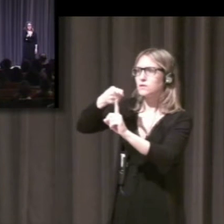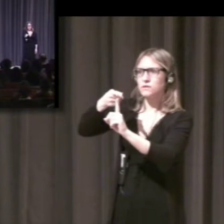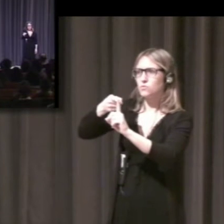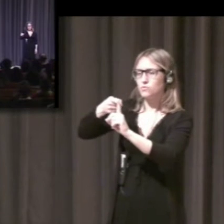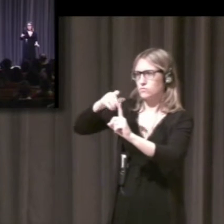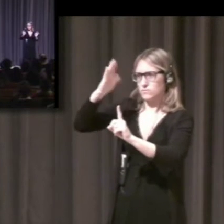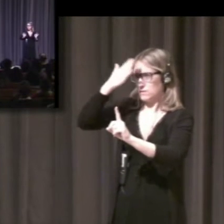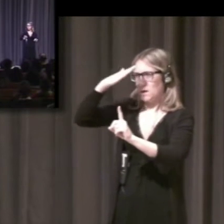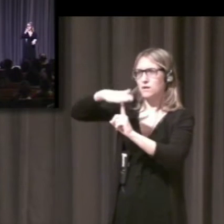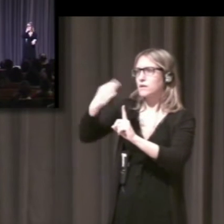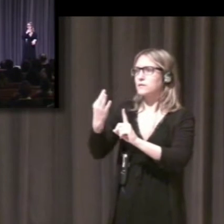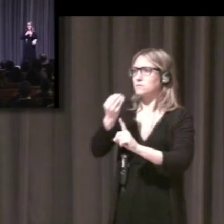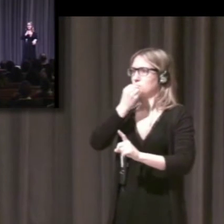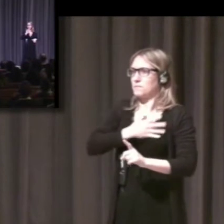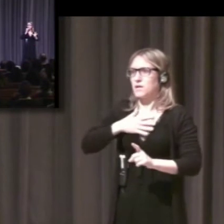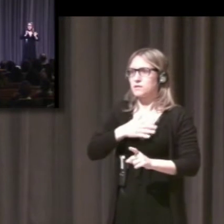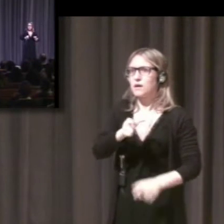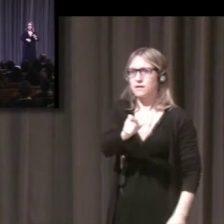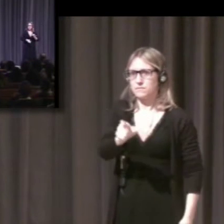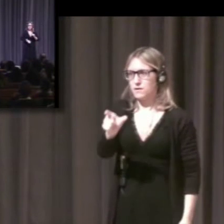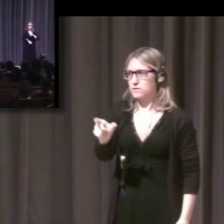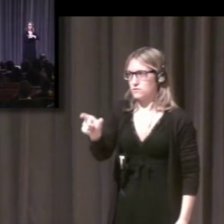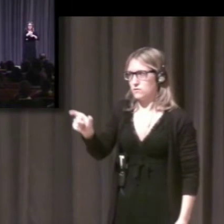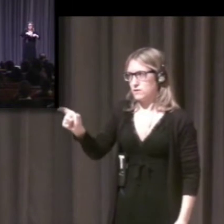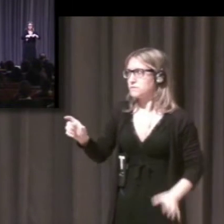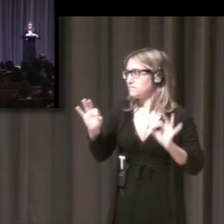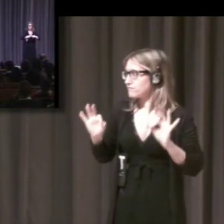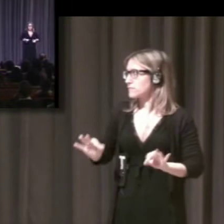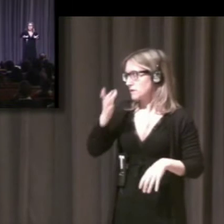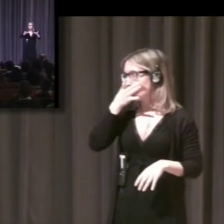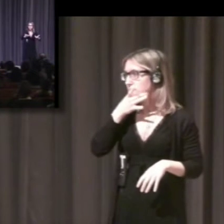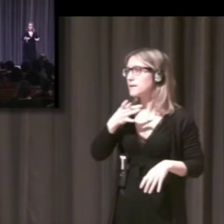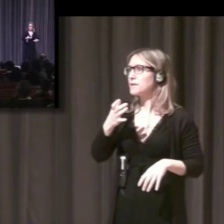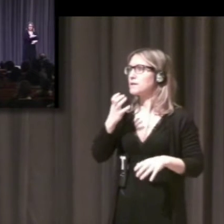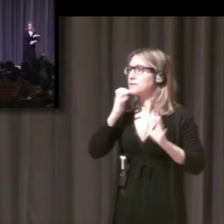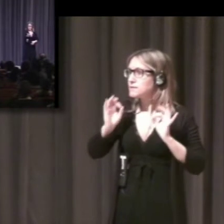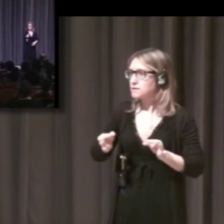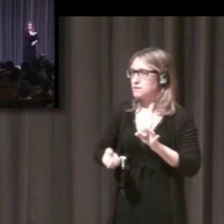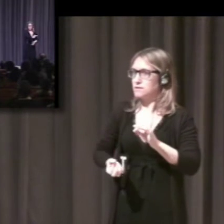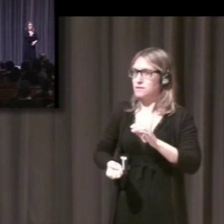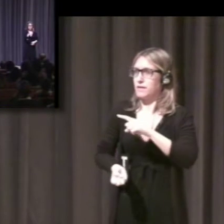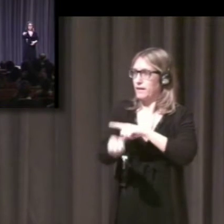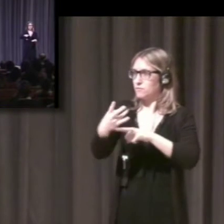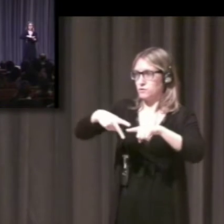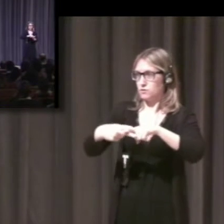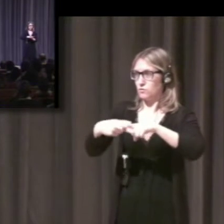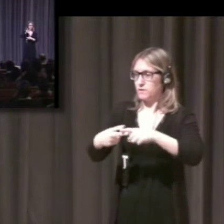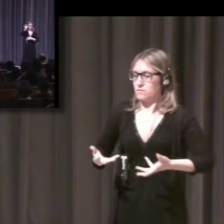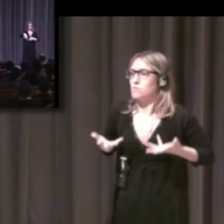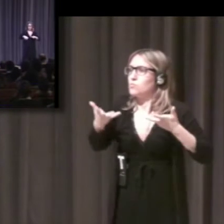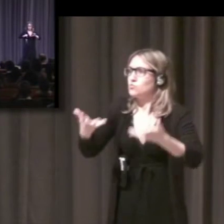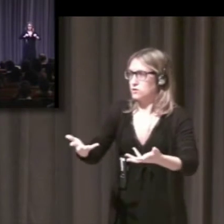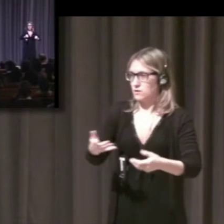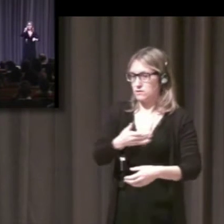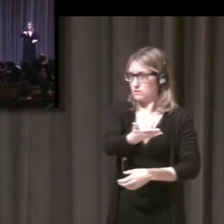sembla que fer instruments, posar a l'abast de les persones aquesta llengua de signes catalana i el coneixement del